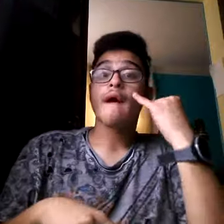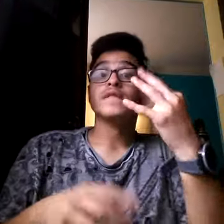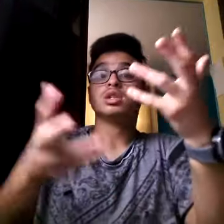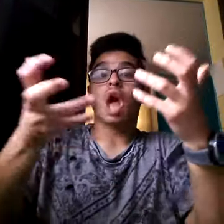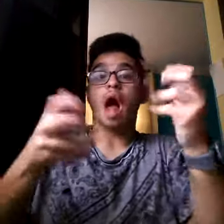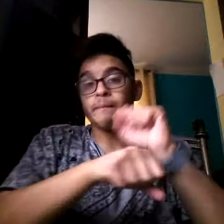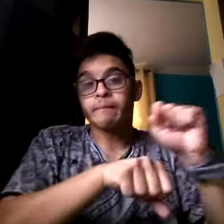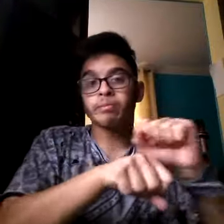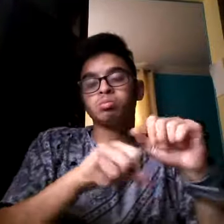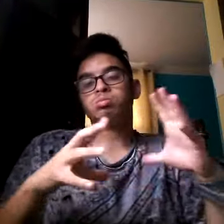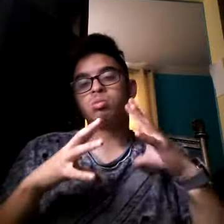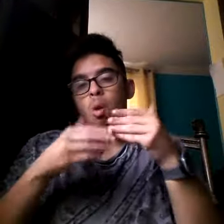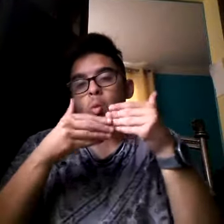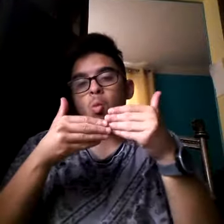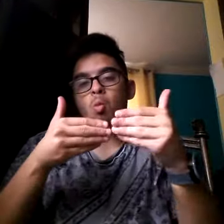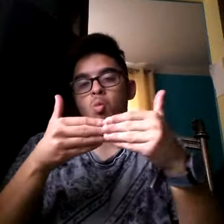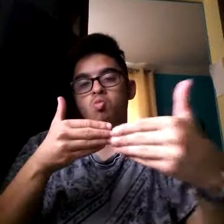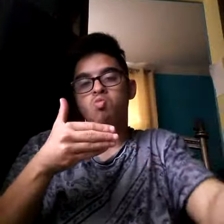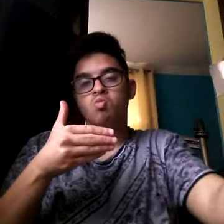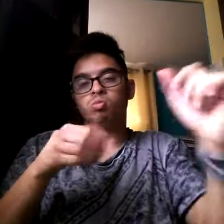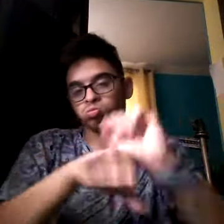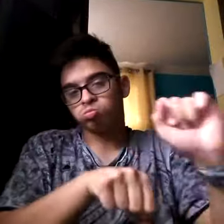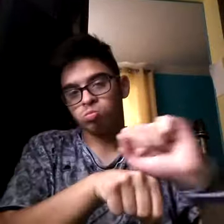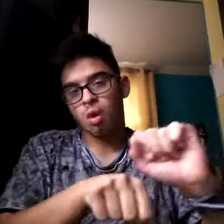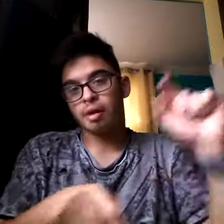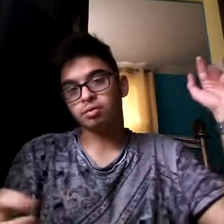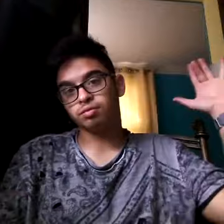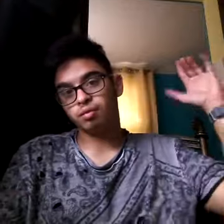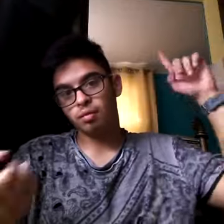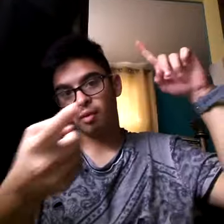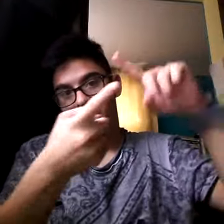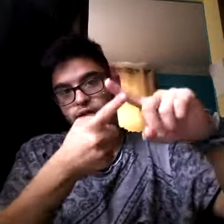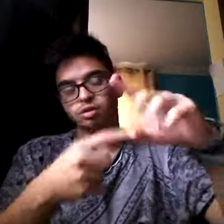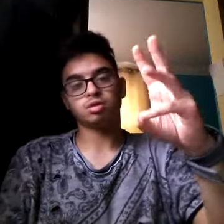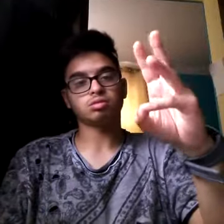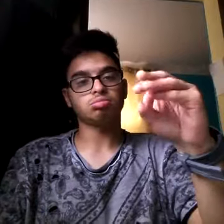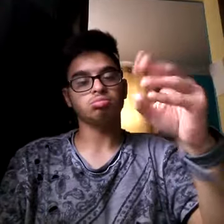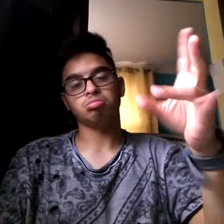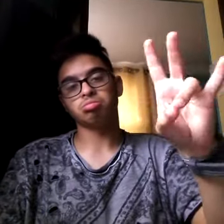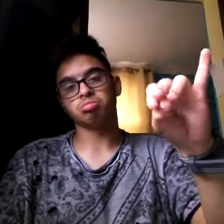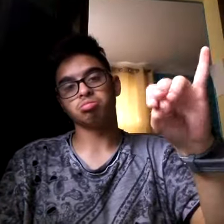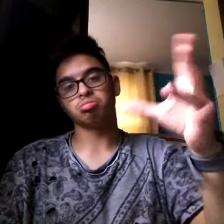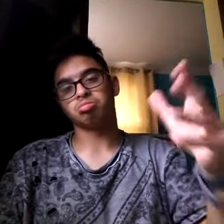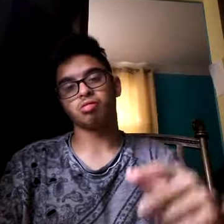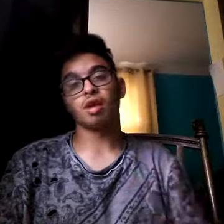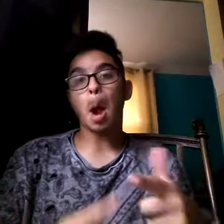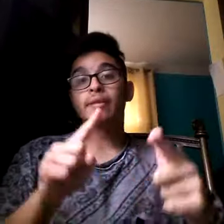México sufre otro poderoso terremoto. Ya se confirman muertos y a simple vista los daños son incalculables. Estamos en la Ciudad